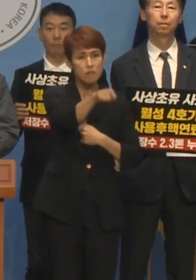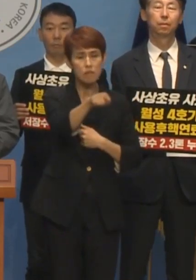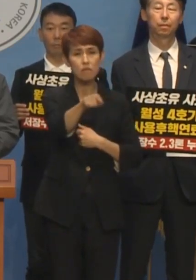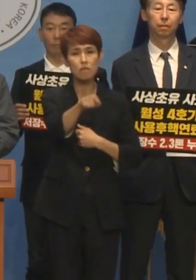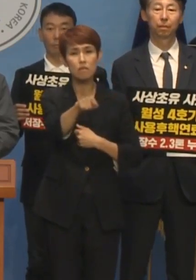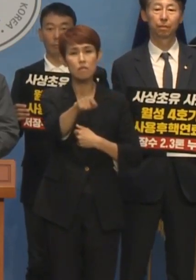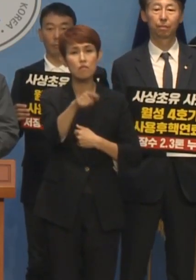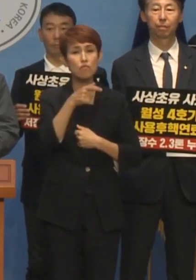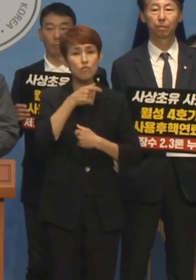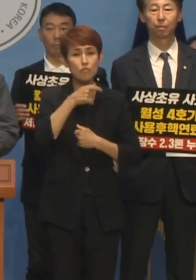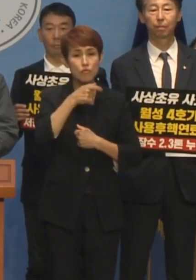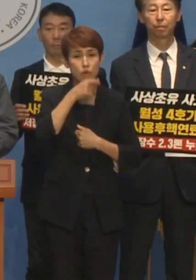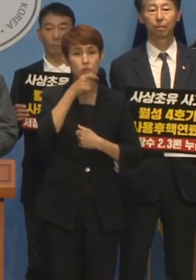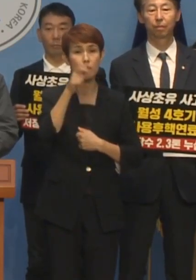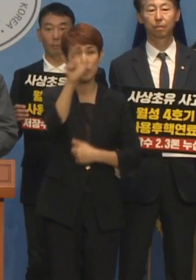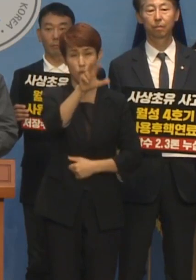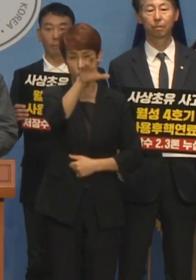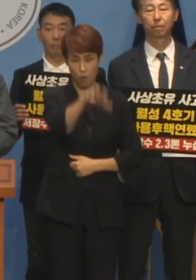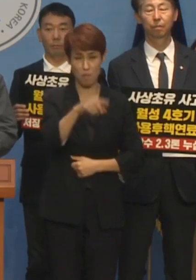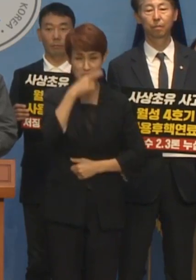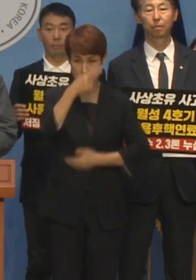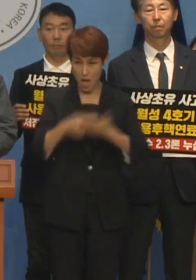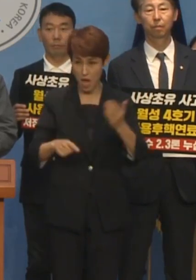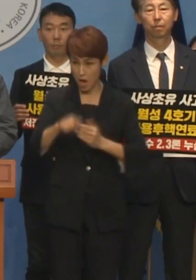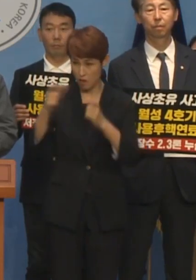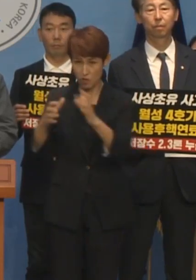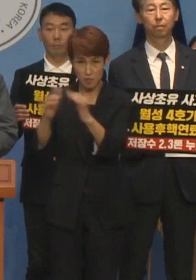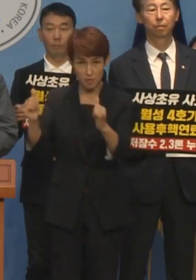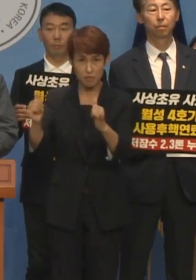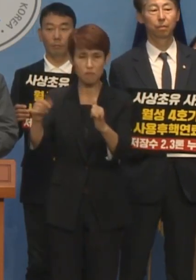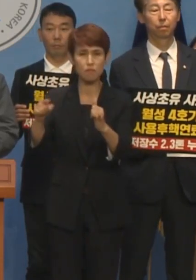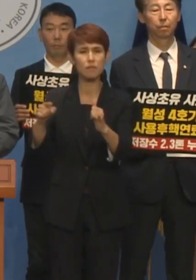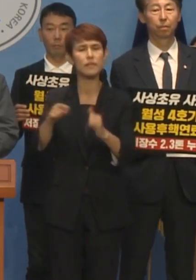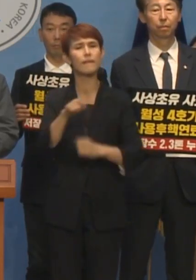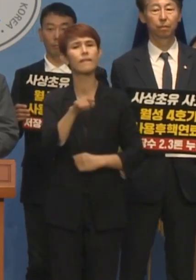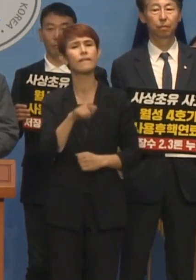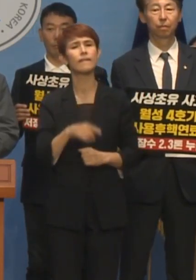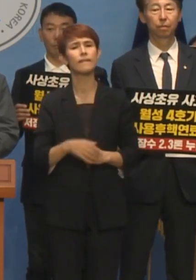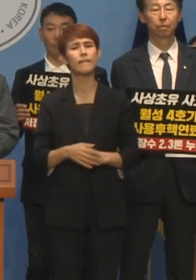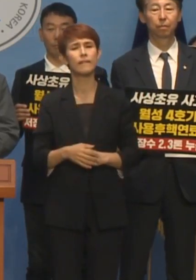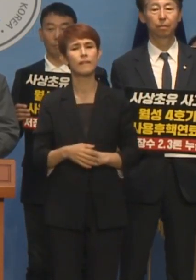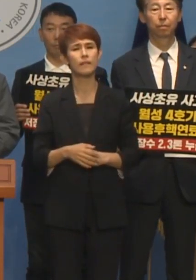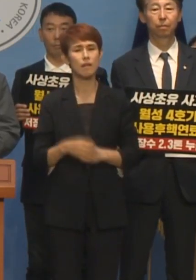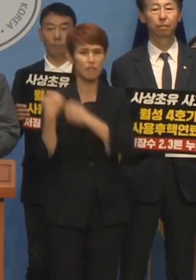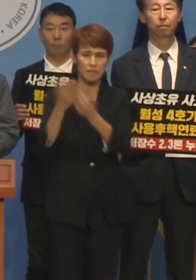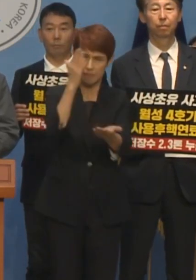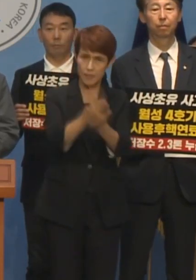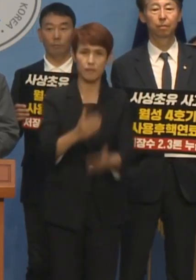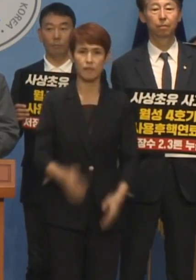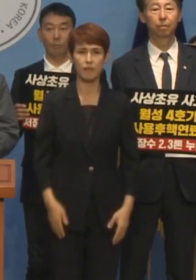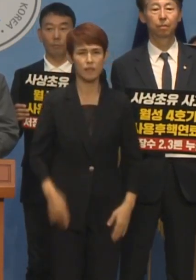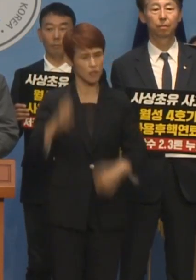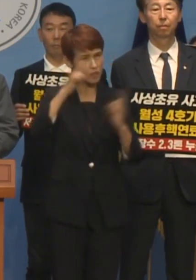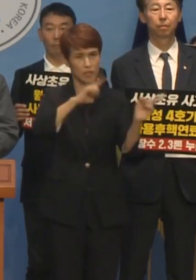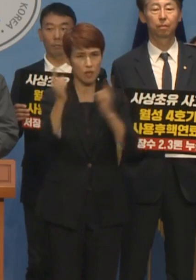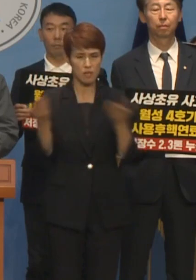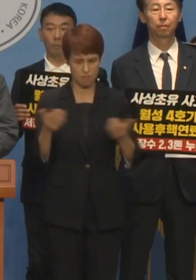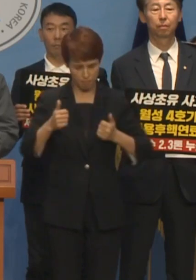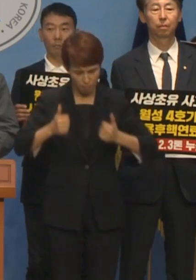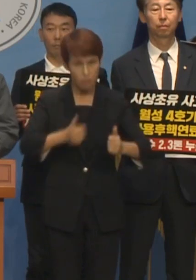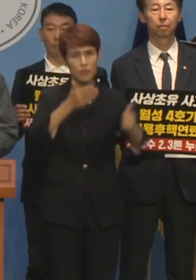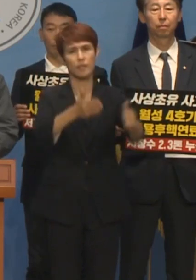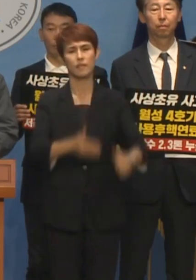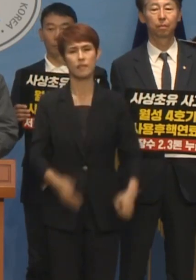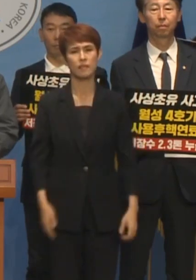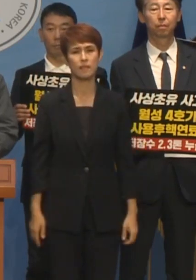번 더 올리고 있는 원안위는 2차 가해를 멈추고 제발 정신 차리고 본인의 임무에 충실해